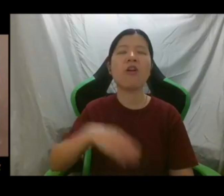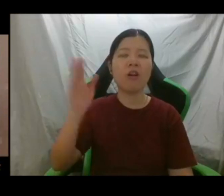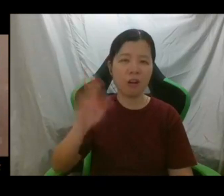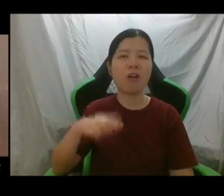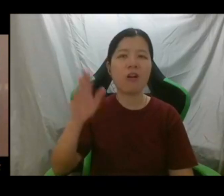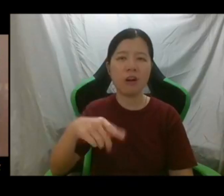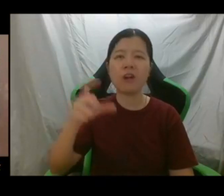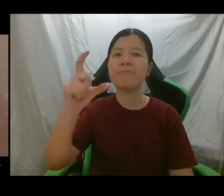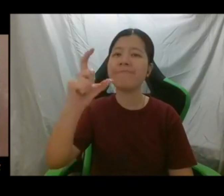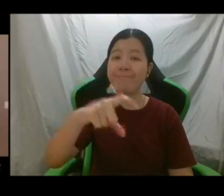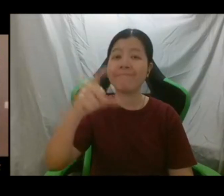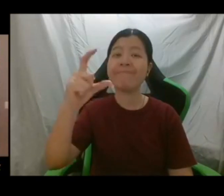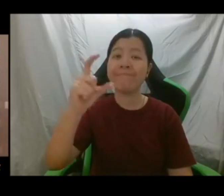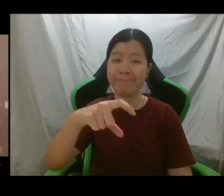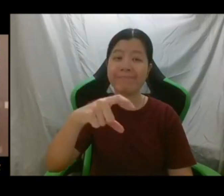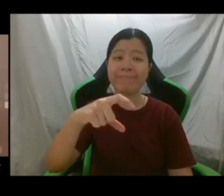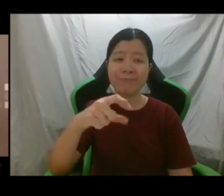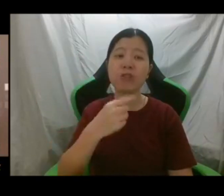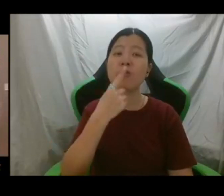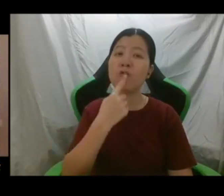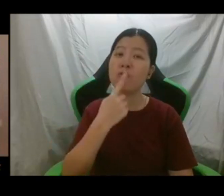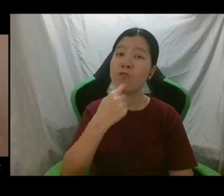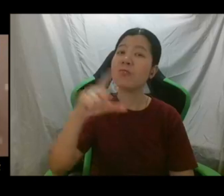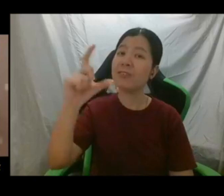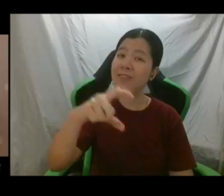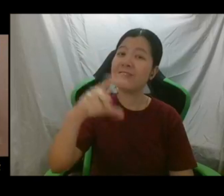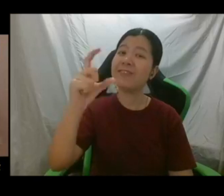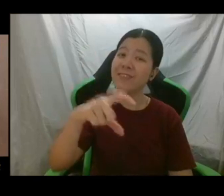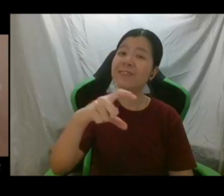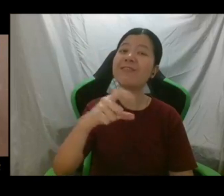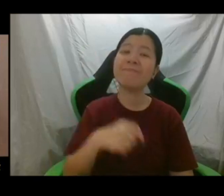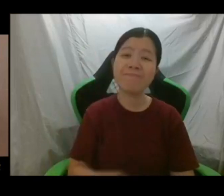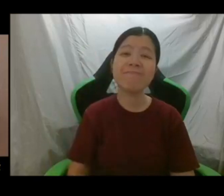係的士啊，紅色的士添啊。